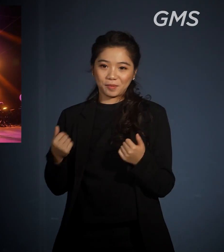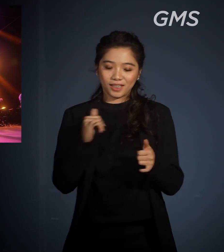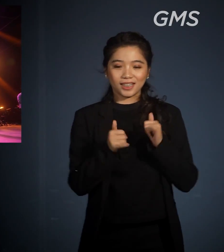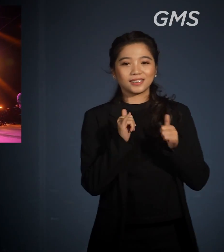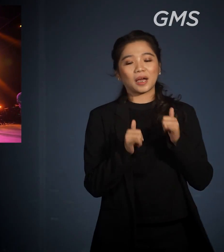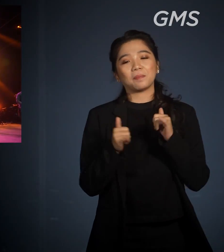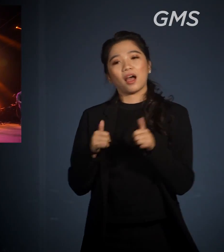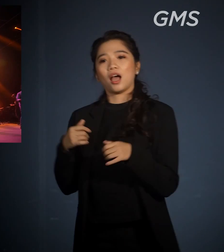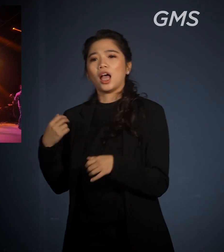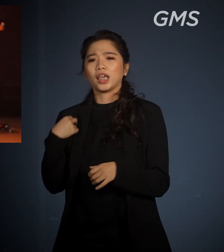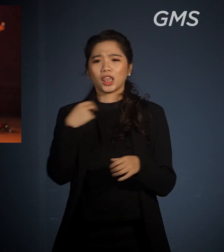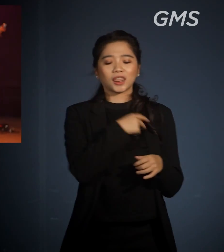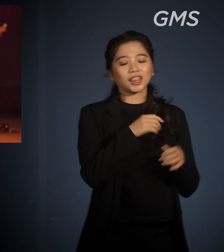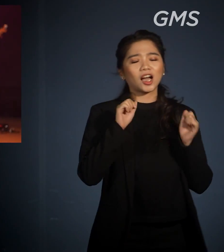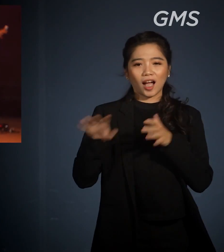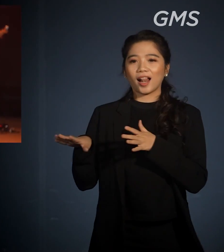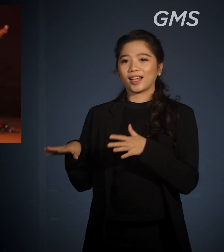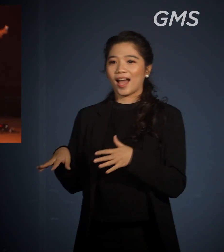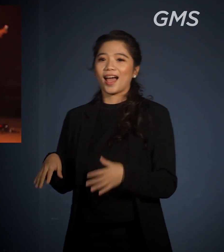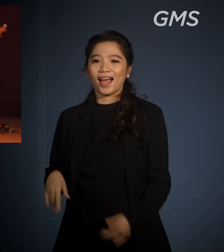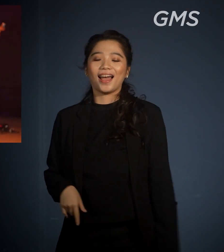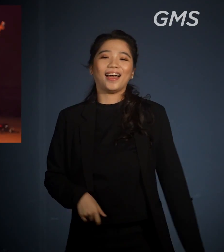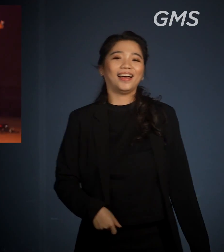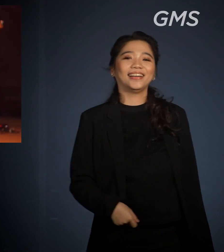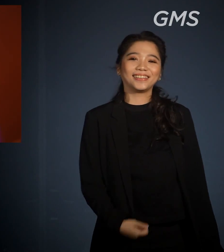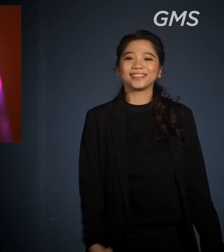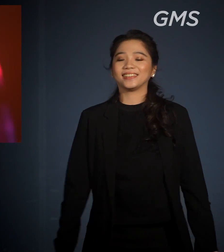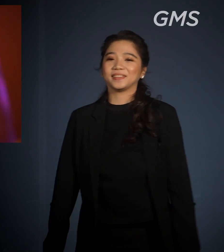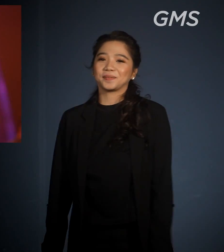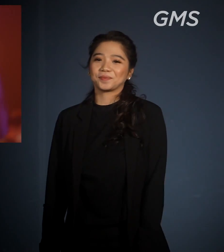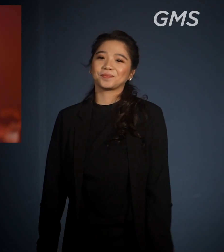Mari bersama kita tandalkan